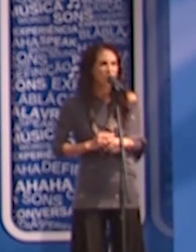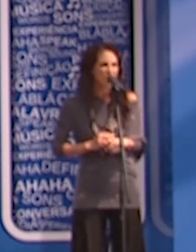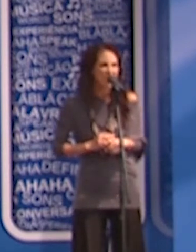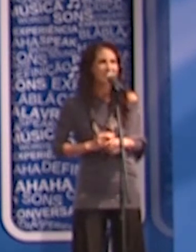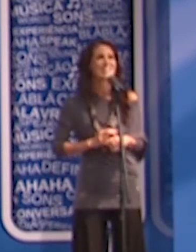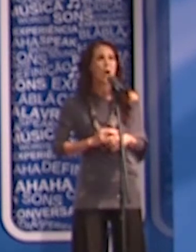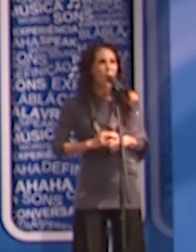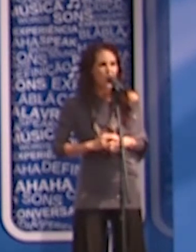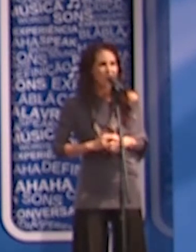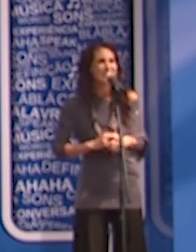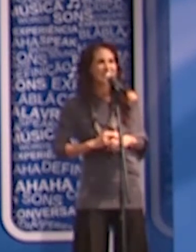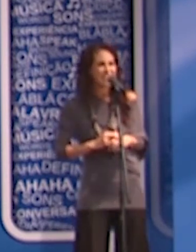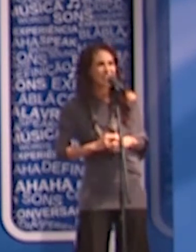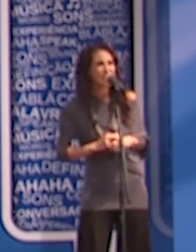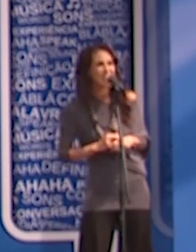comigo,